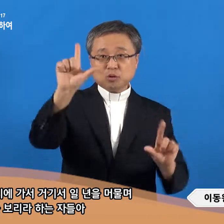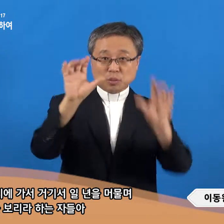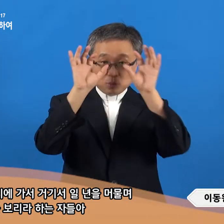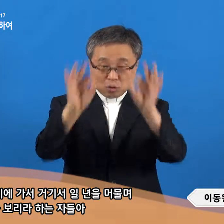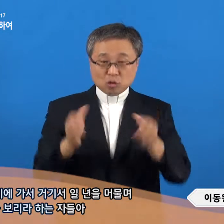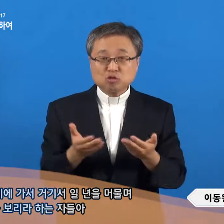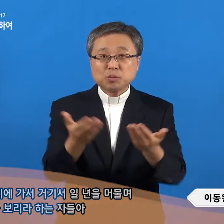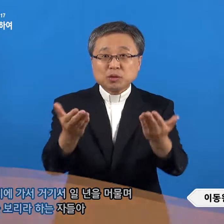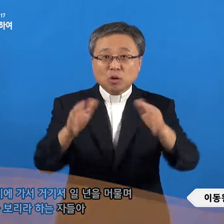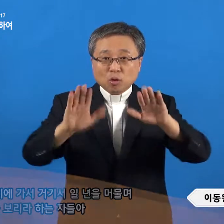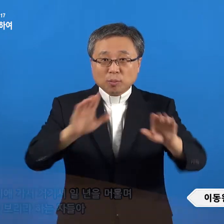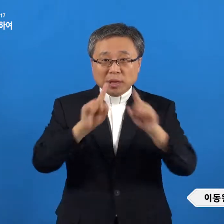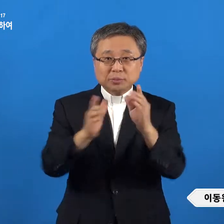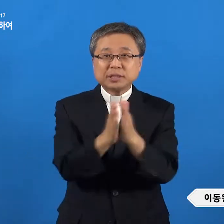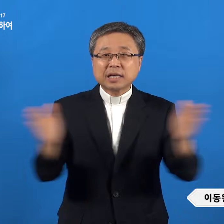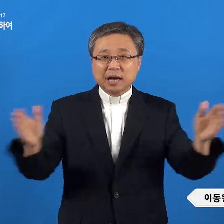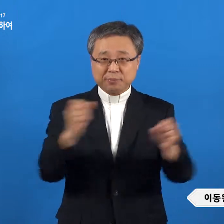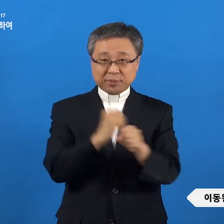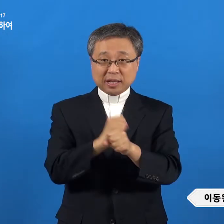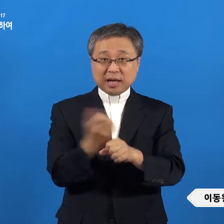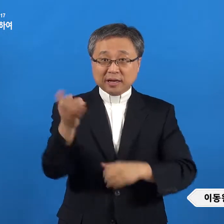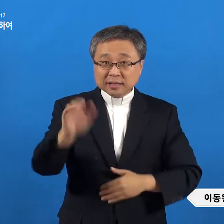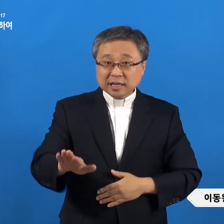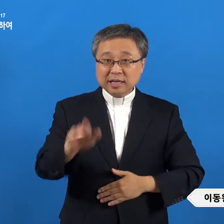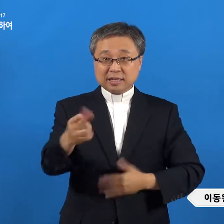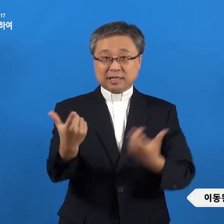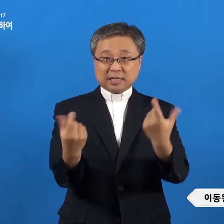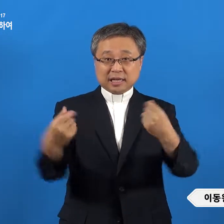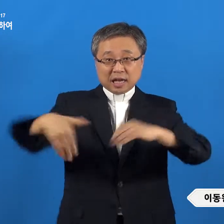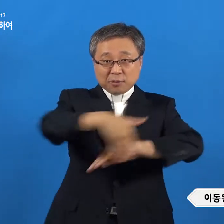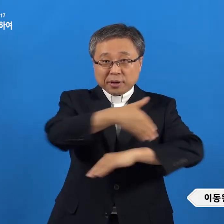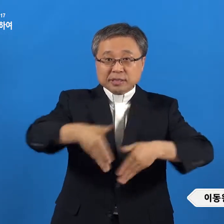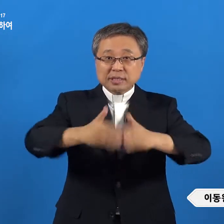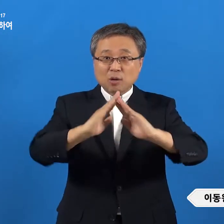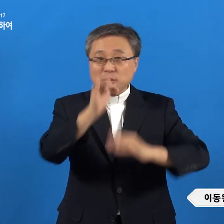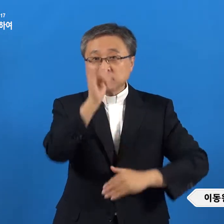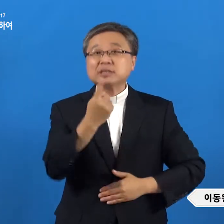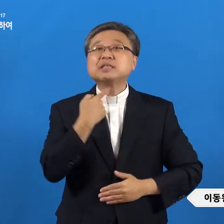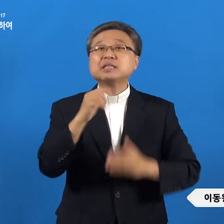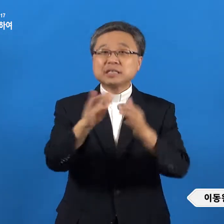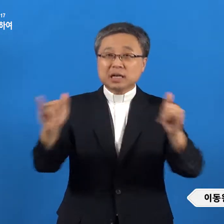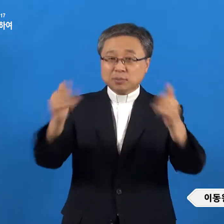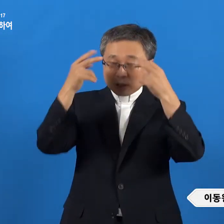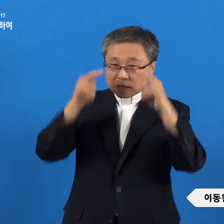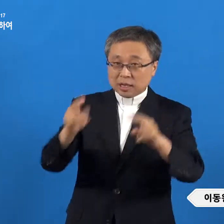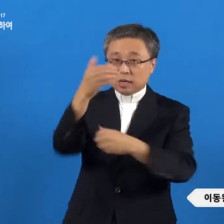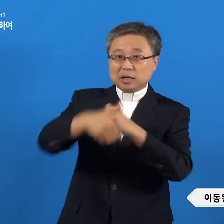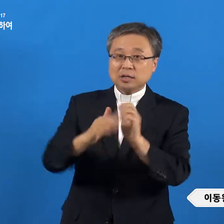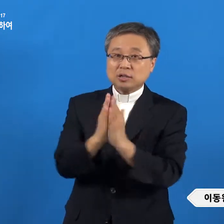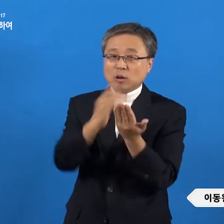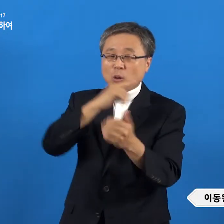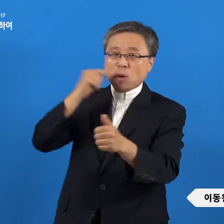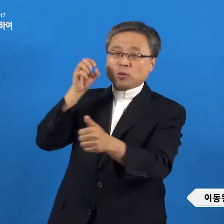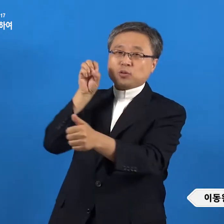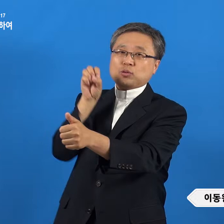출발합니다. 그런데 이런 계획을 세우고 있었던 이 사람을 향해서 성경은 경고부터 던집니다.